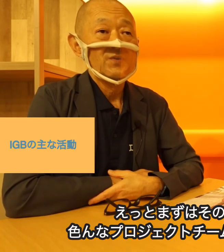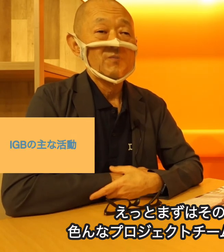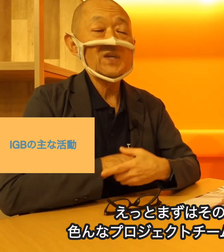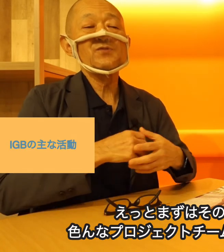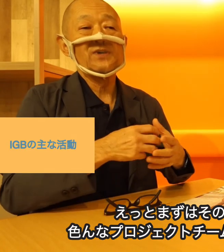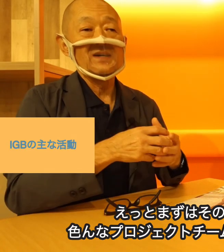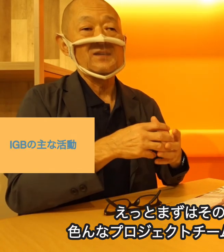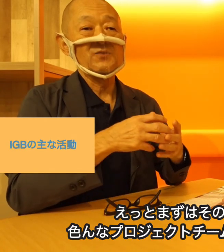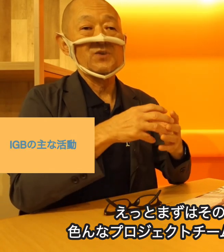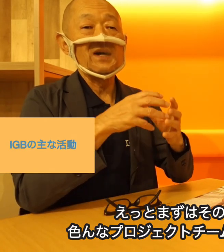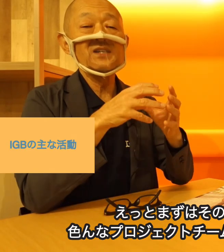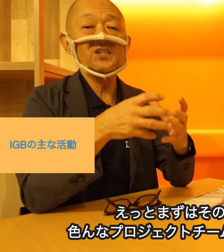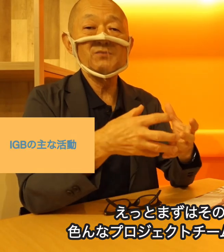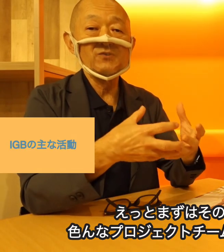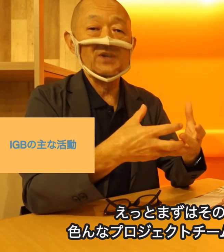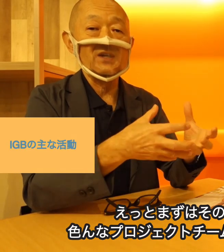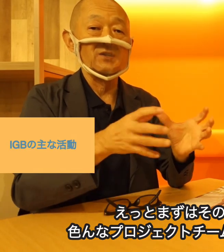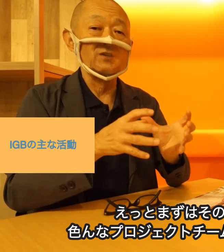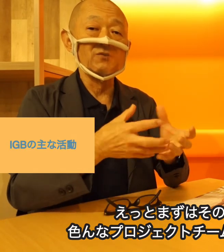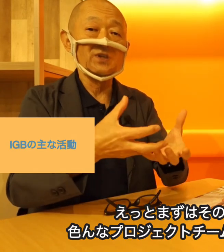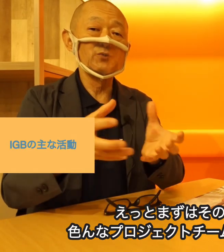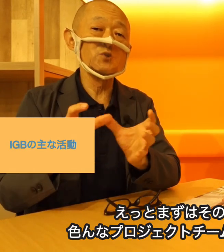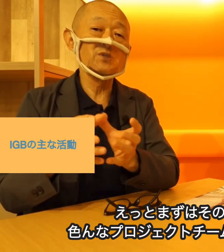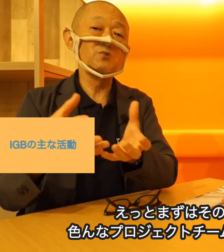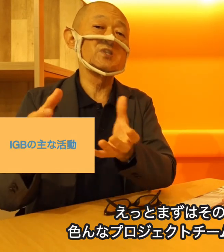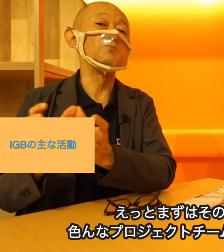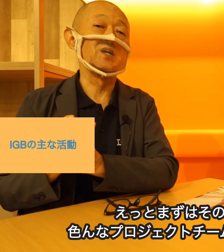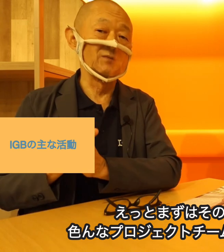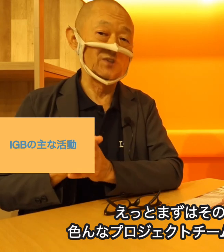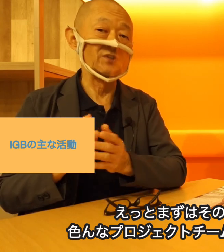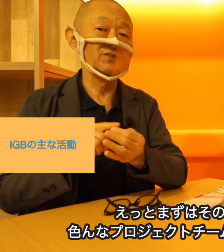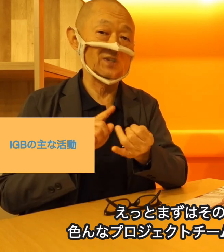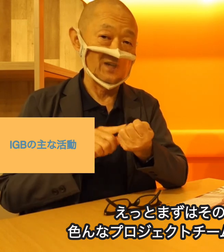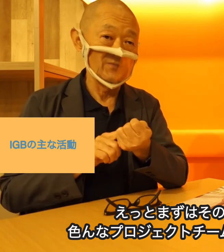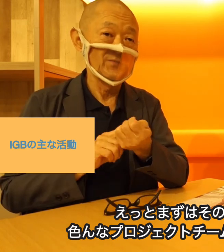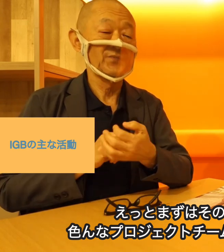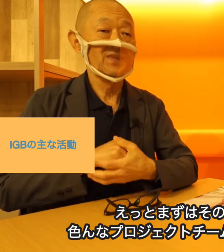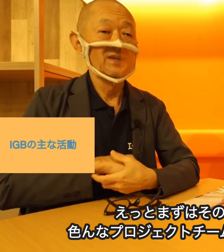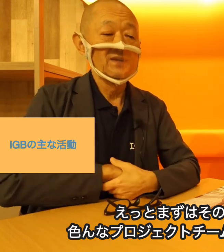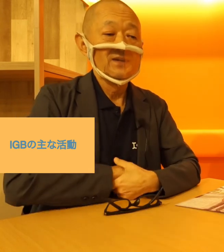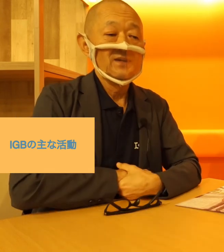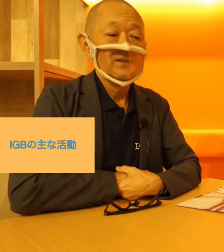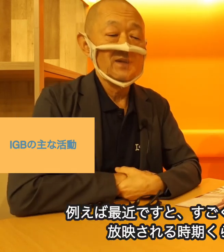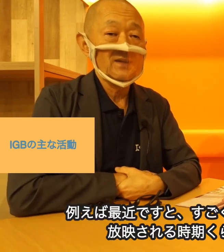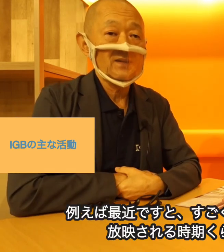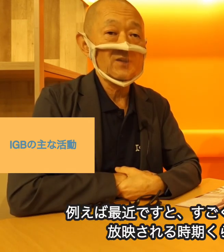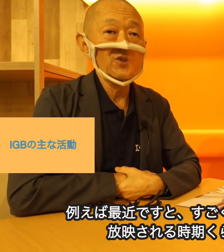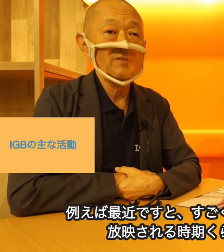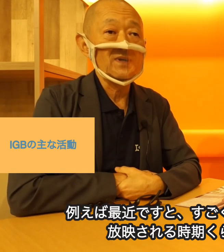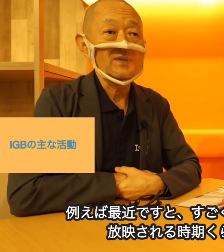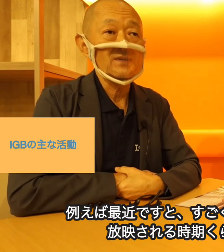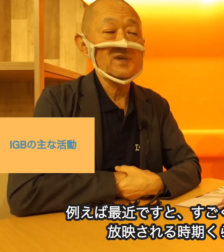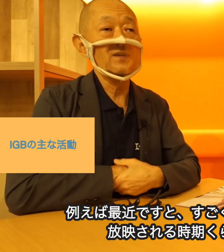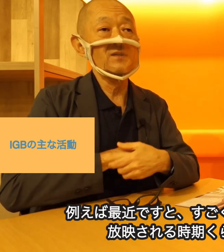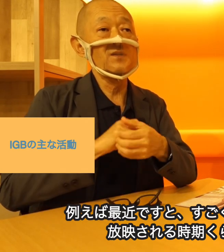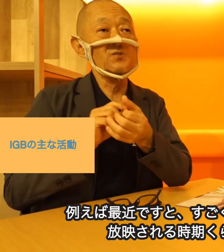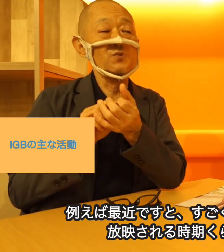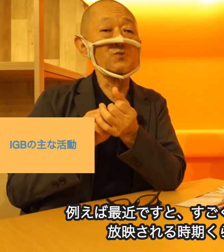まずはその IGB の中にはいろんなプロジェクトチームがあります、いくつか。 はい。 で例えば最近ですと、すご